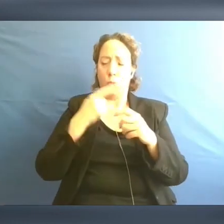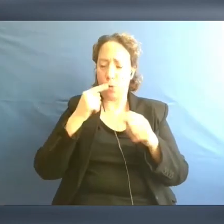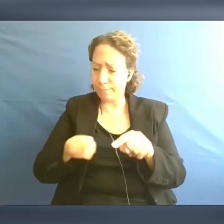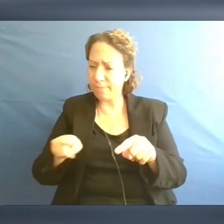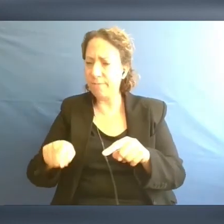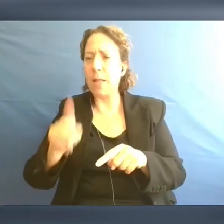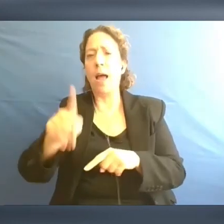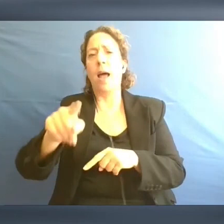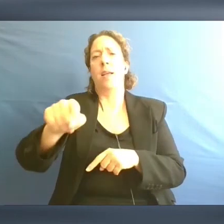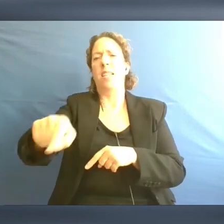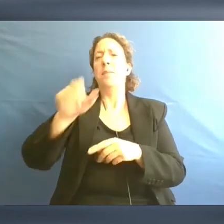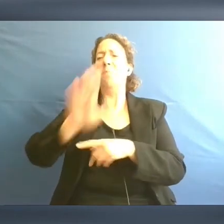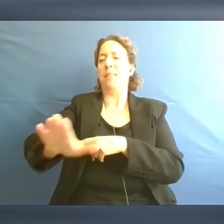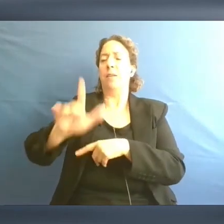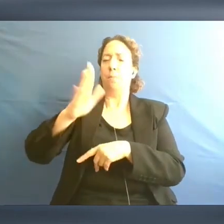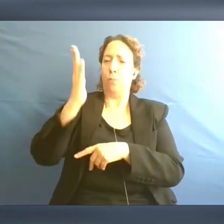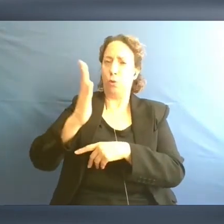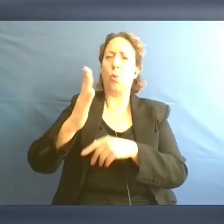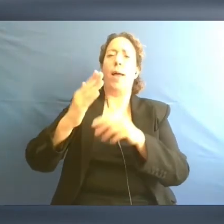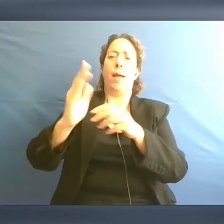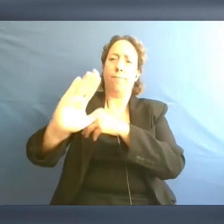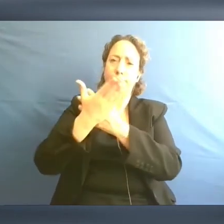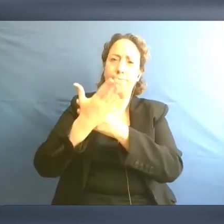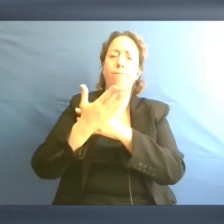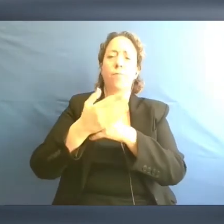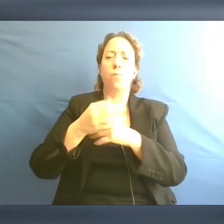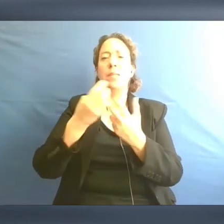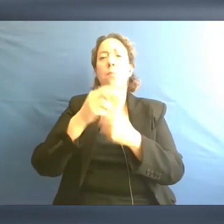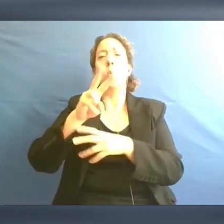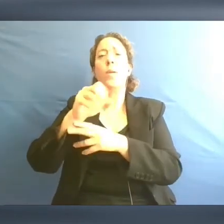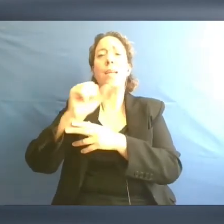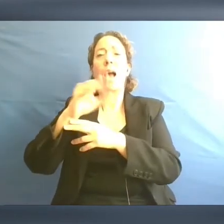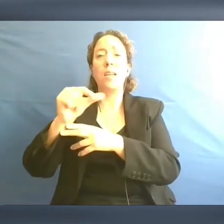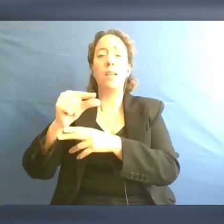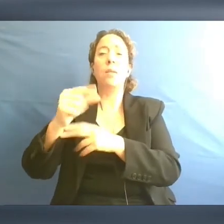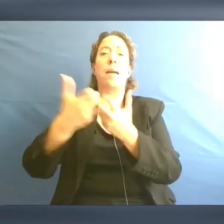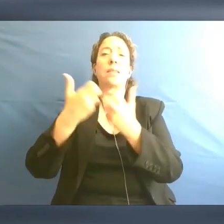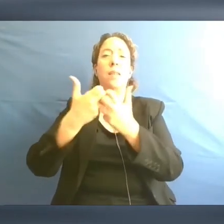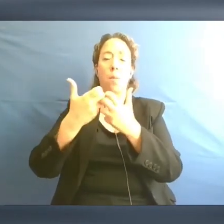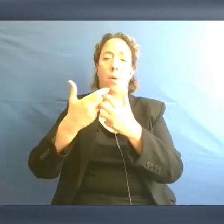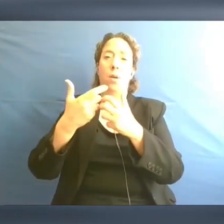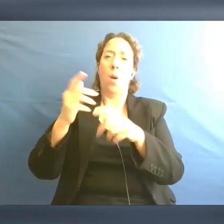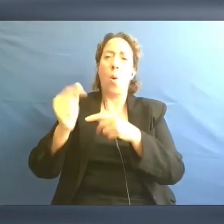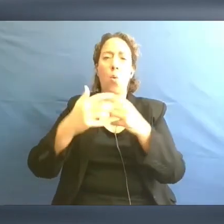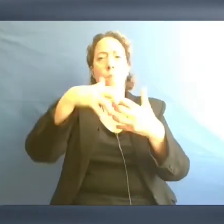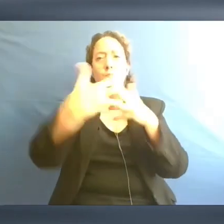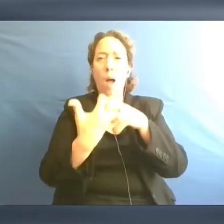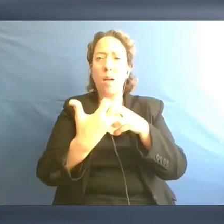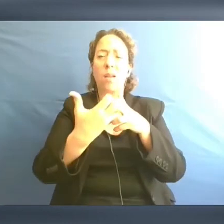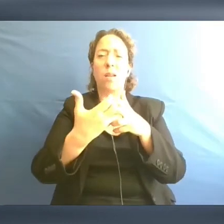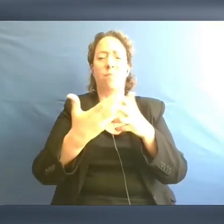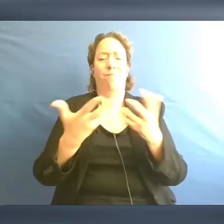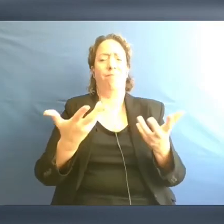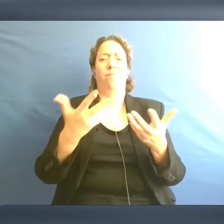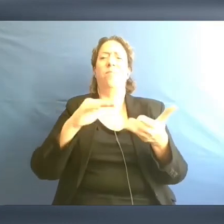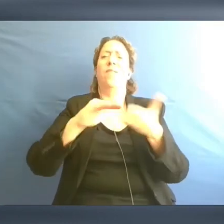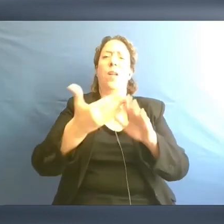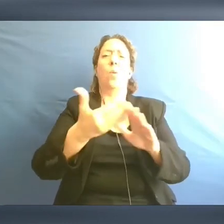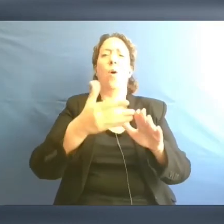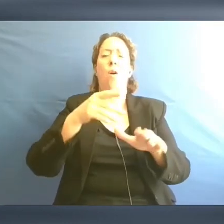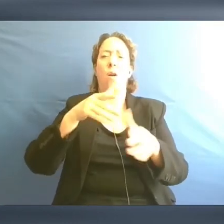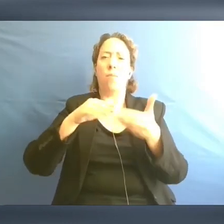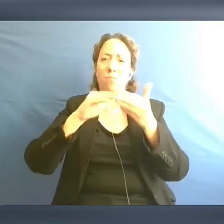clarification d'une spécification, donc auprès d'ARIA ou de WCAG notamment, ou d'ouvrir des bugs sur certains navigateurs parce qu'on a, après avoir